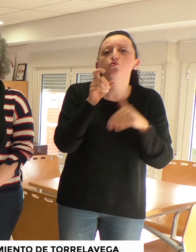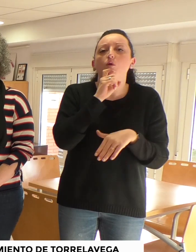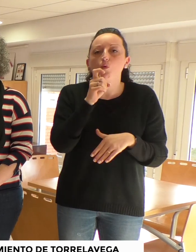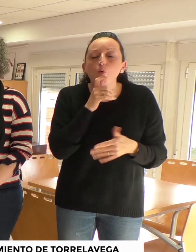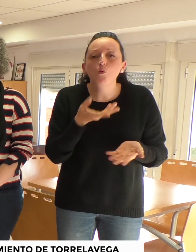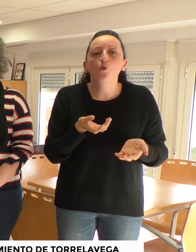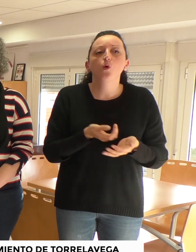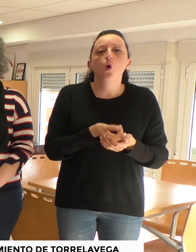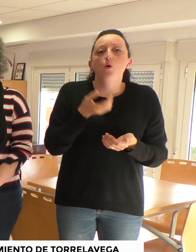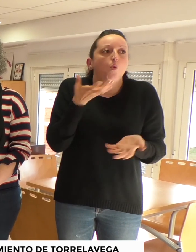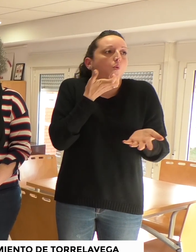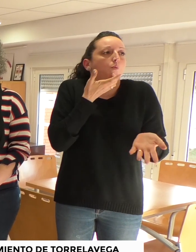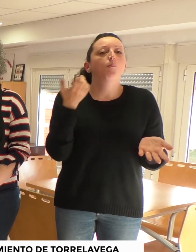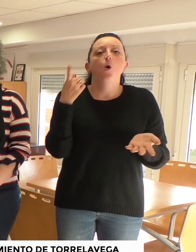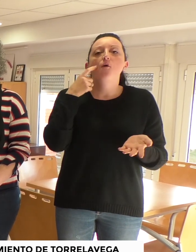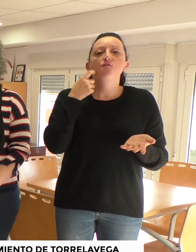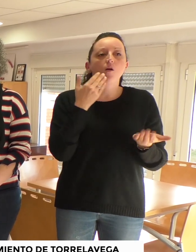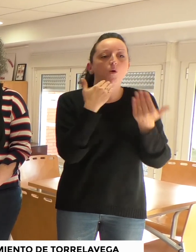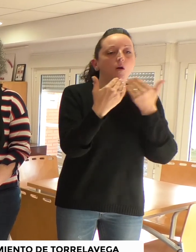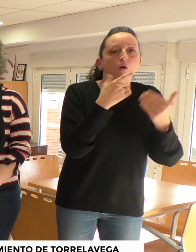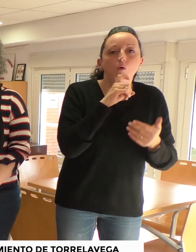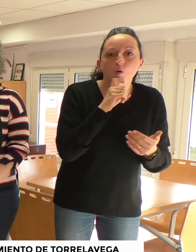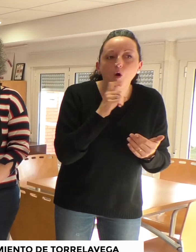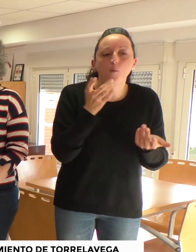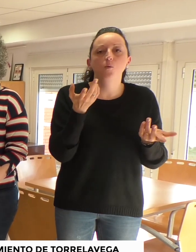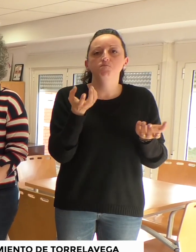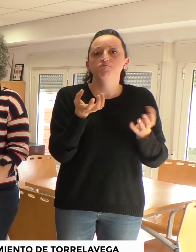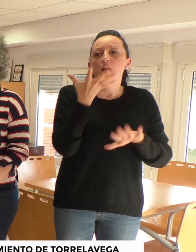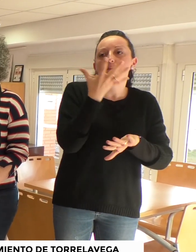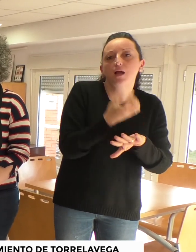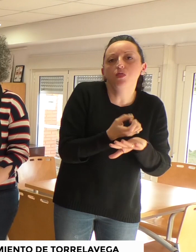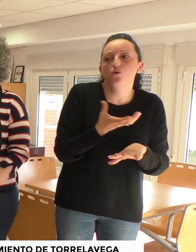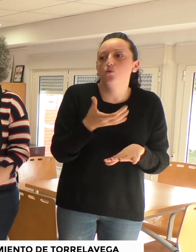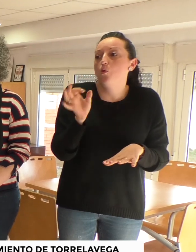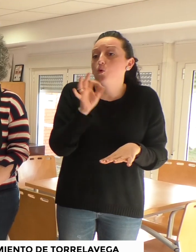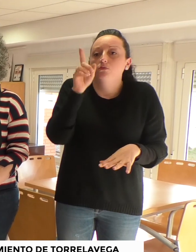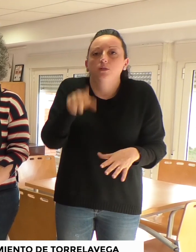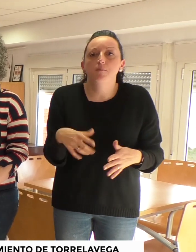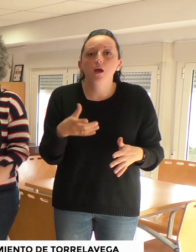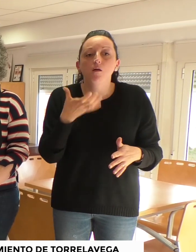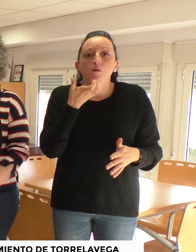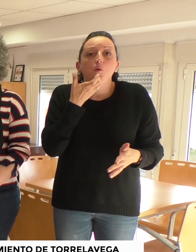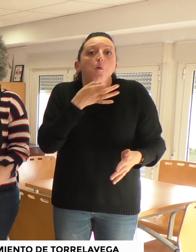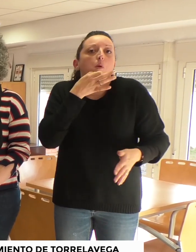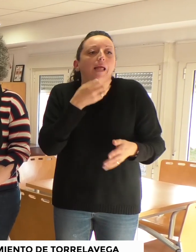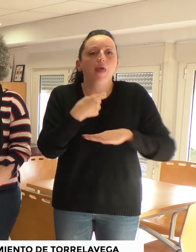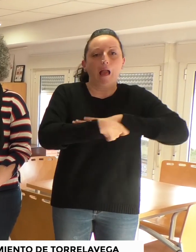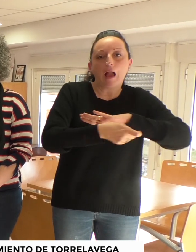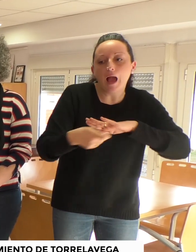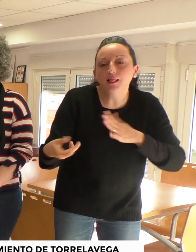para cuando van a los bancos, actividades como tan fáciles como juego de cartas